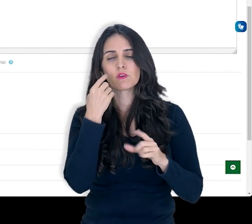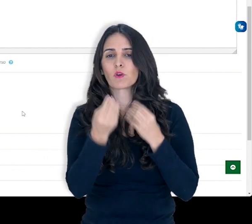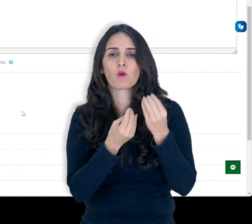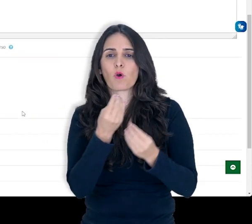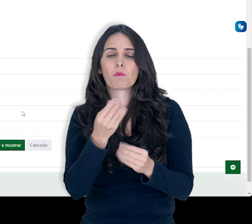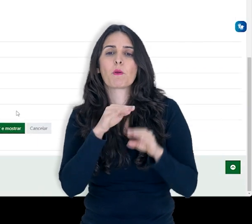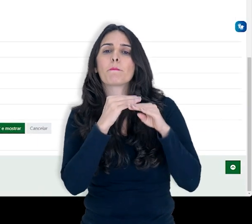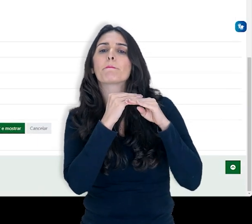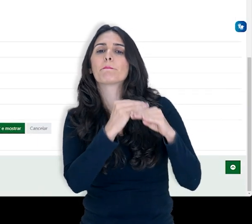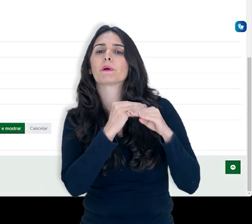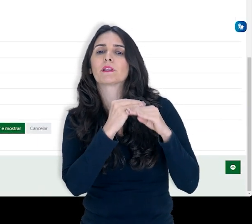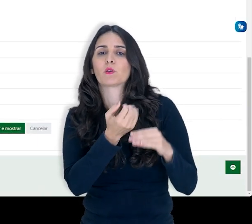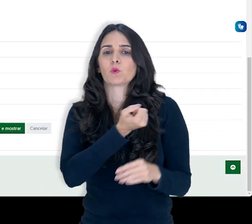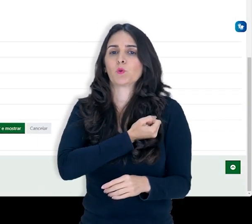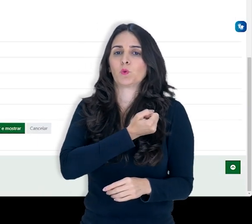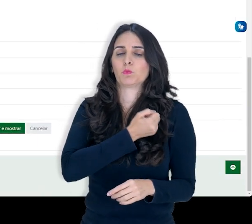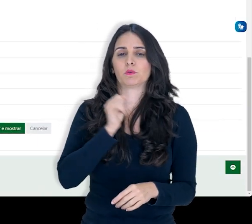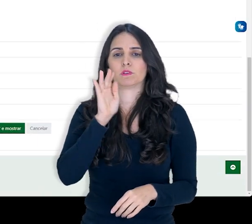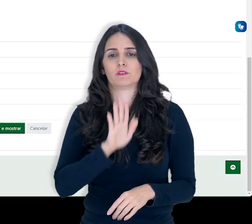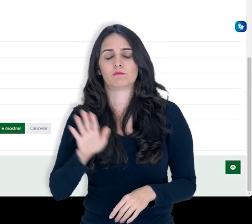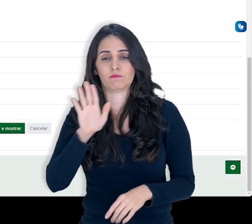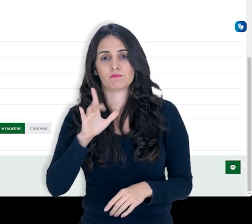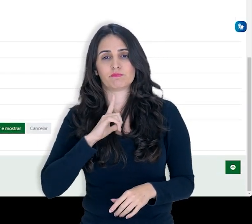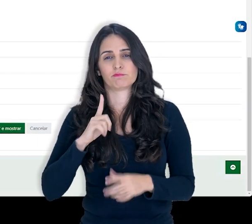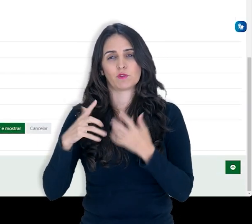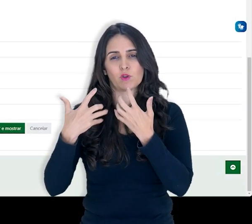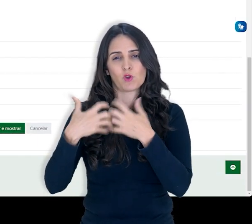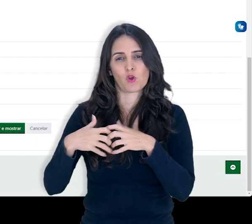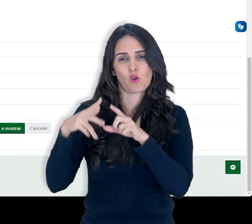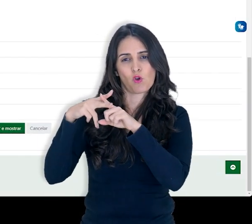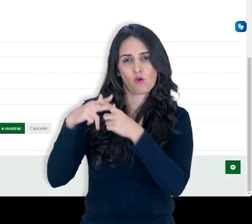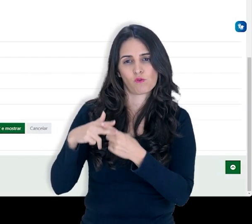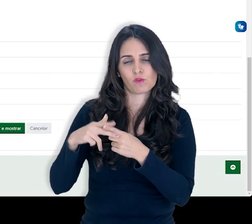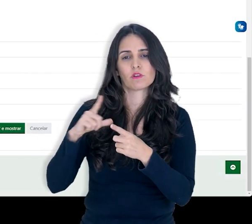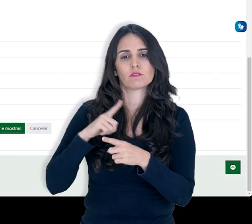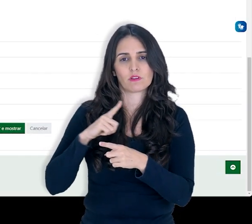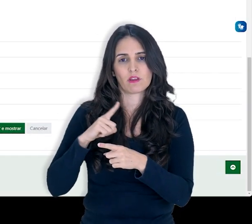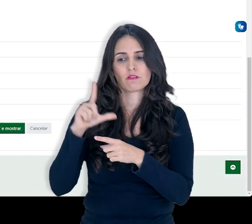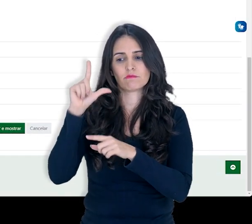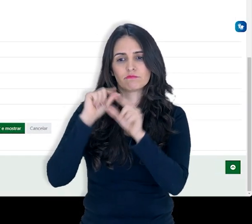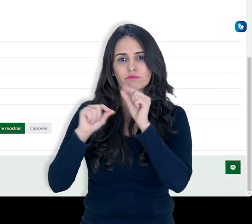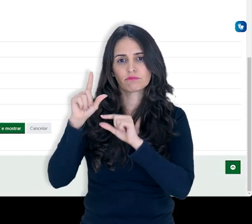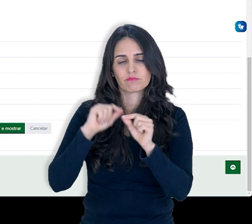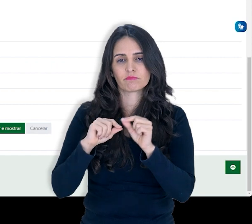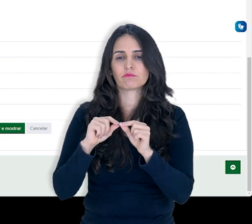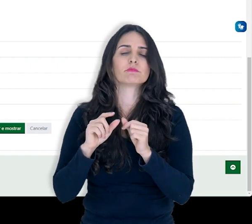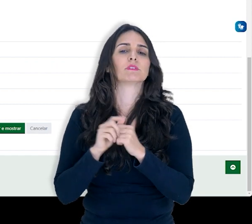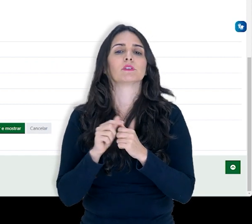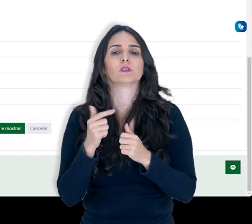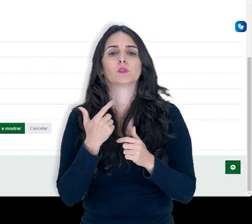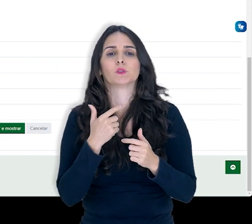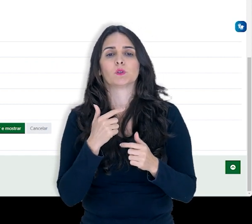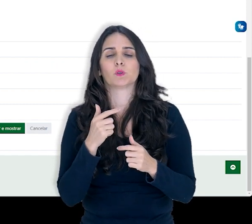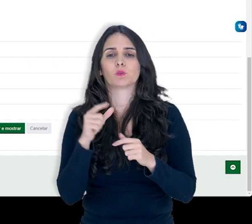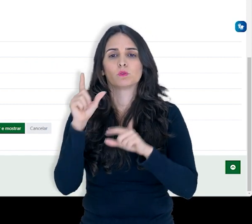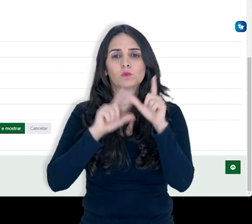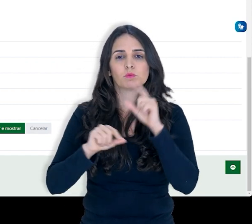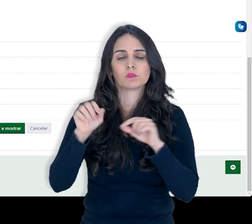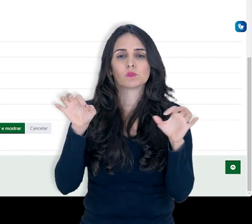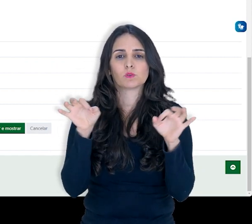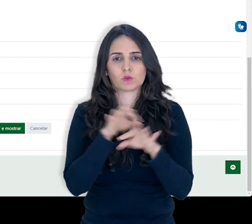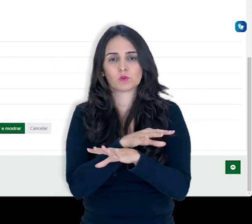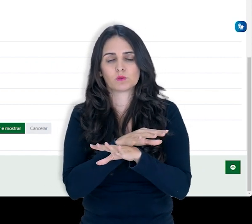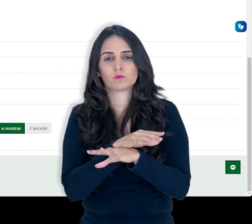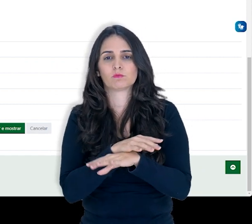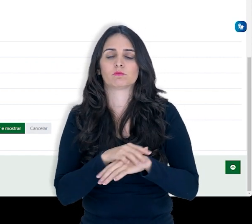números e imagens e as demais configurações disponíveis em todos os recursos como restringiro acesso ou as opções de